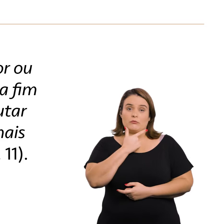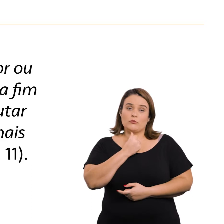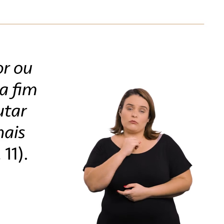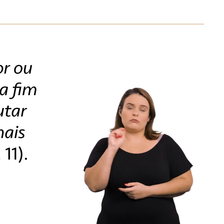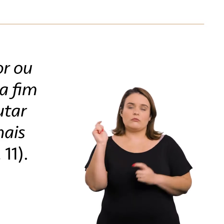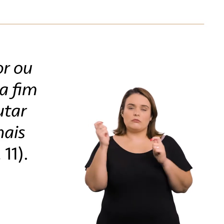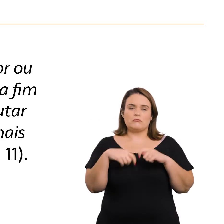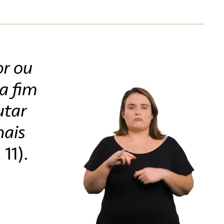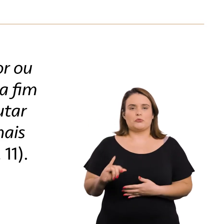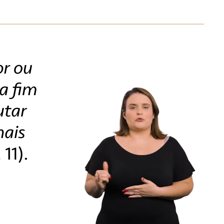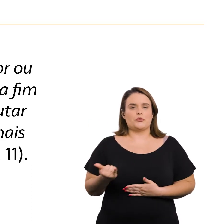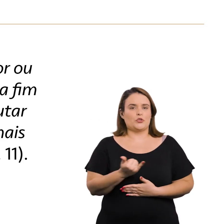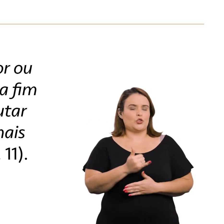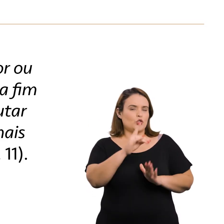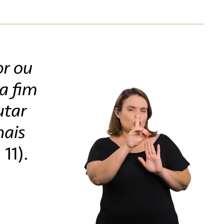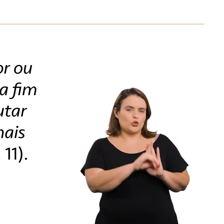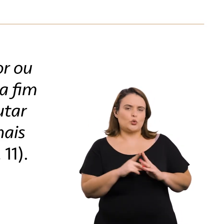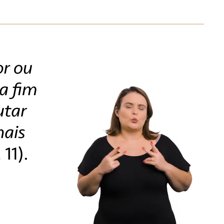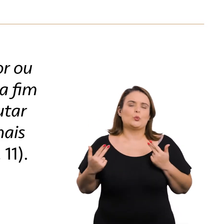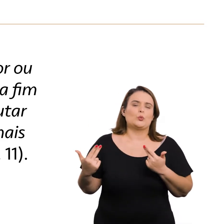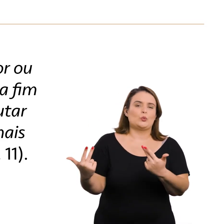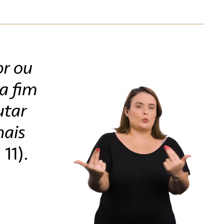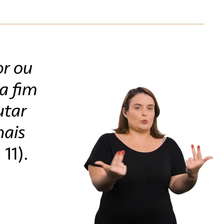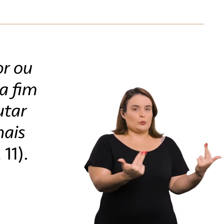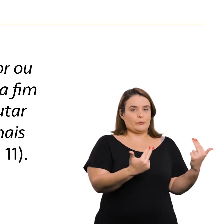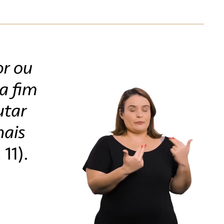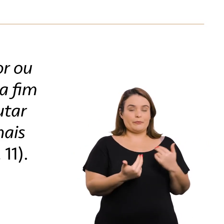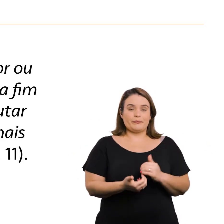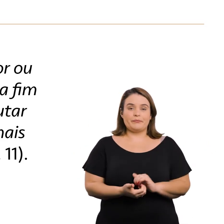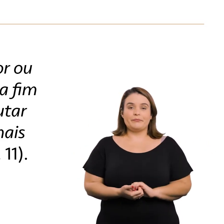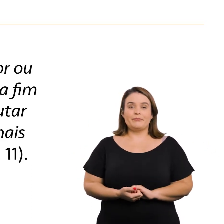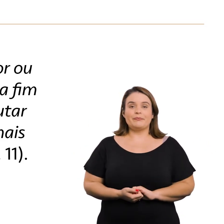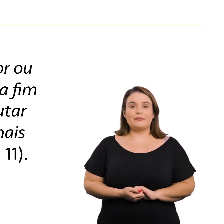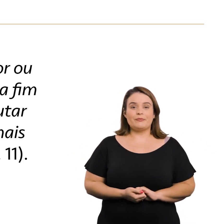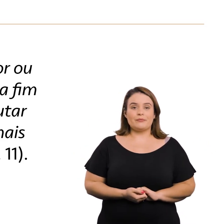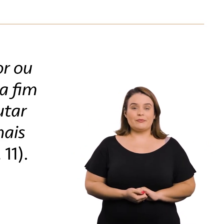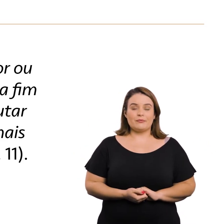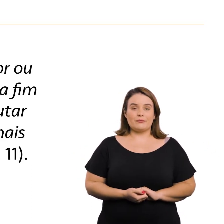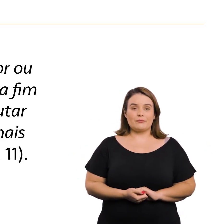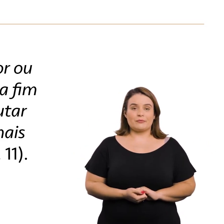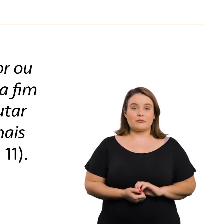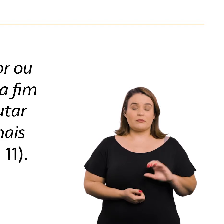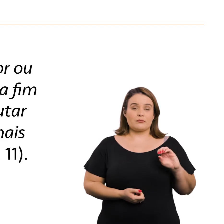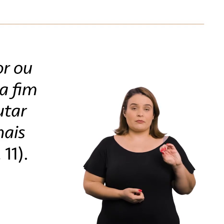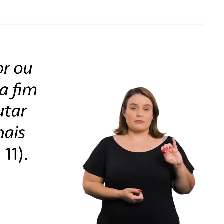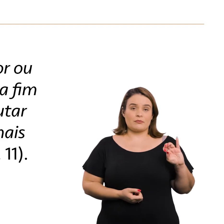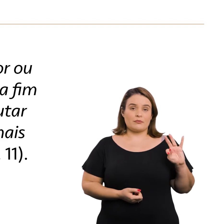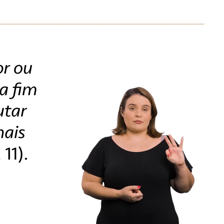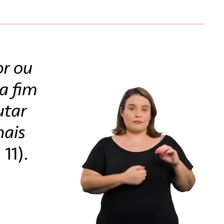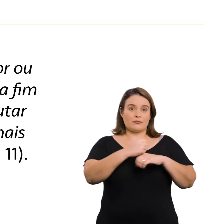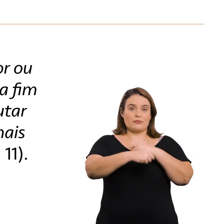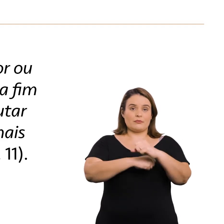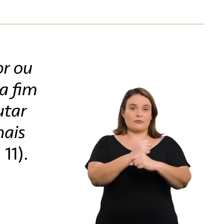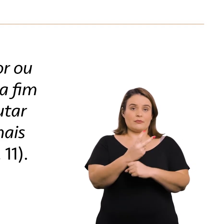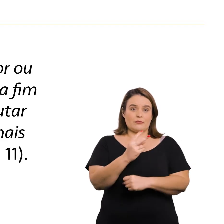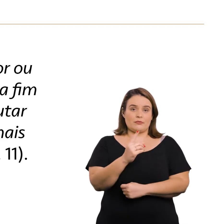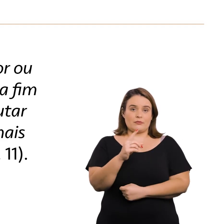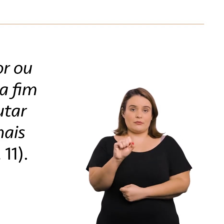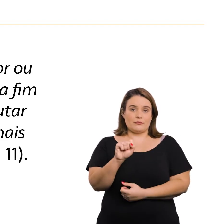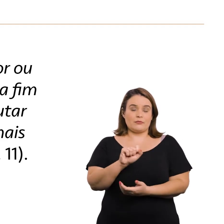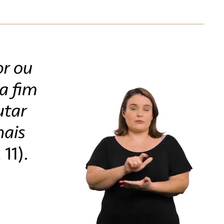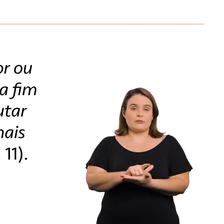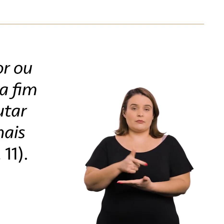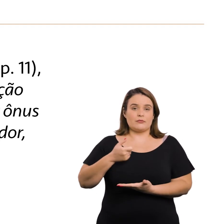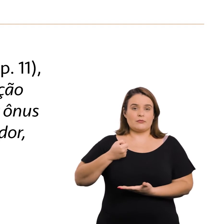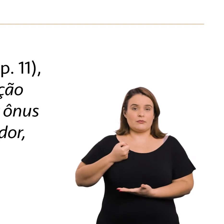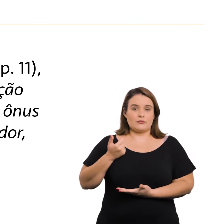ela possa desfrutar dos mesmos direitos dos demais trabalhadores. Fecha aspas. OIT 2018, página